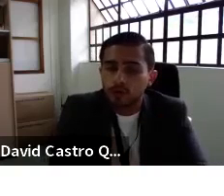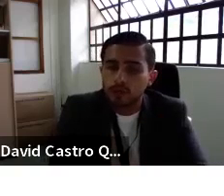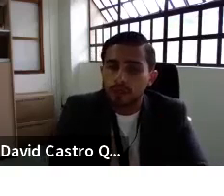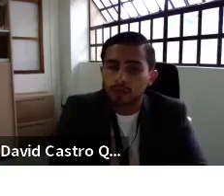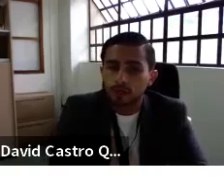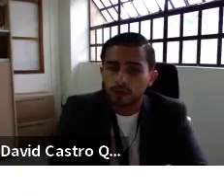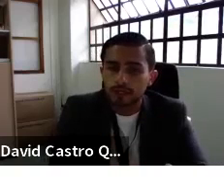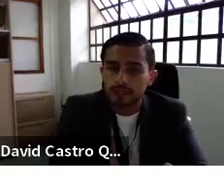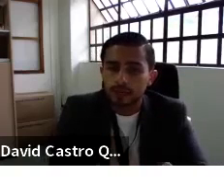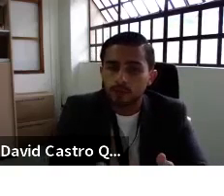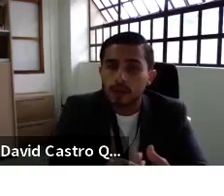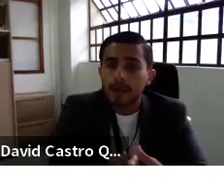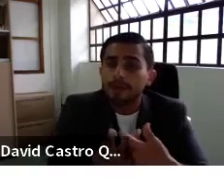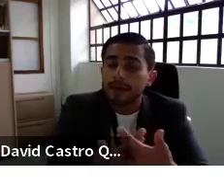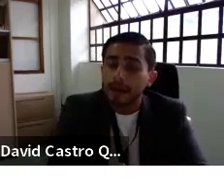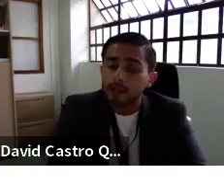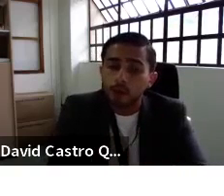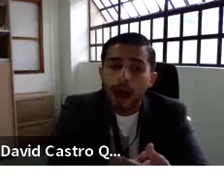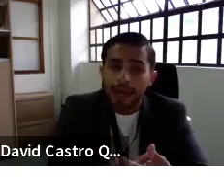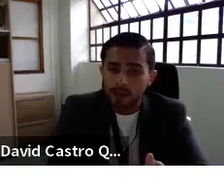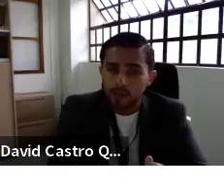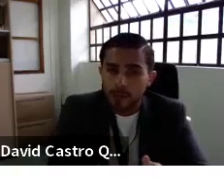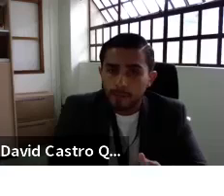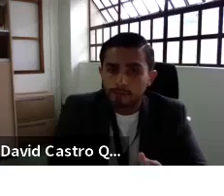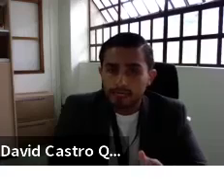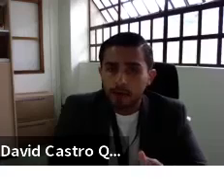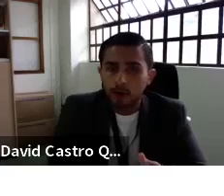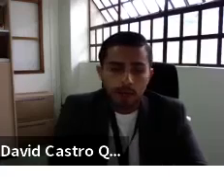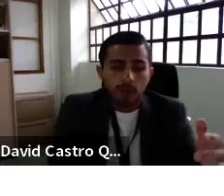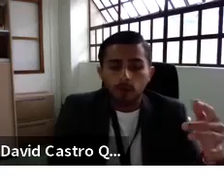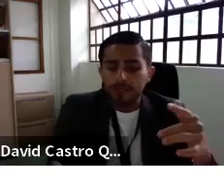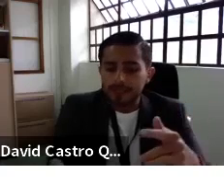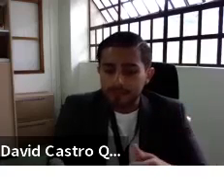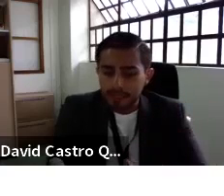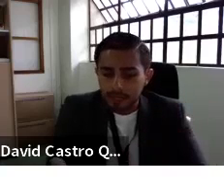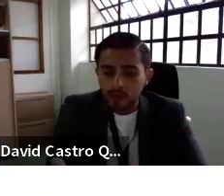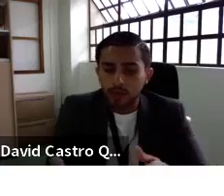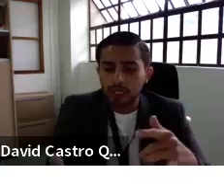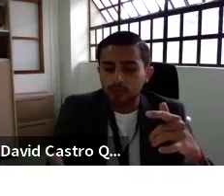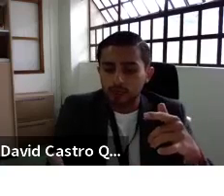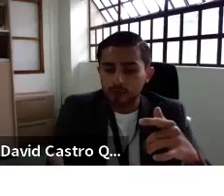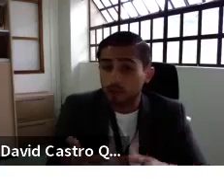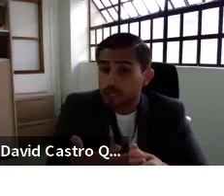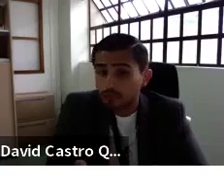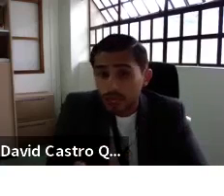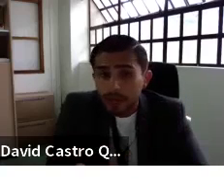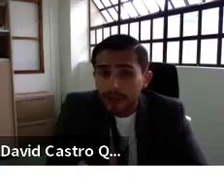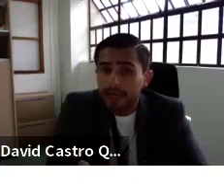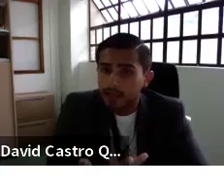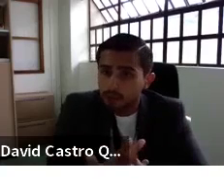conocimiento que nosotros les estamos entregando a ellos basado o en esas investigaciones o en esos procesos de generación